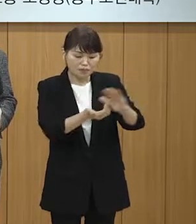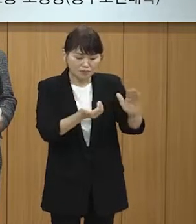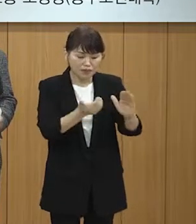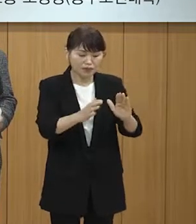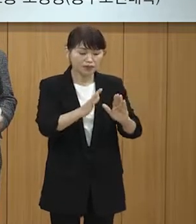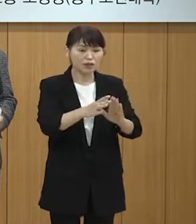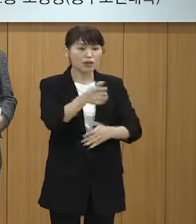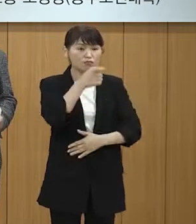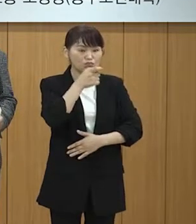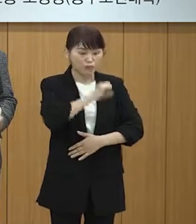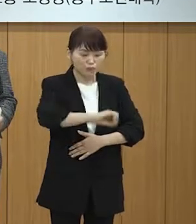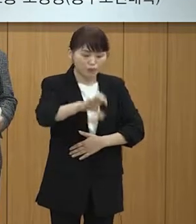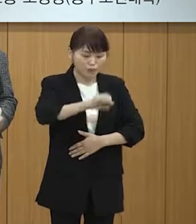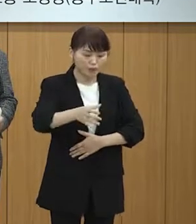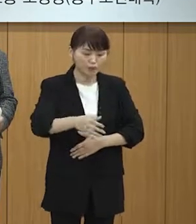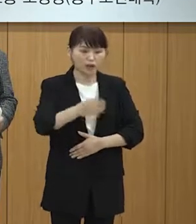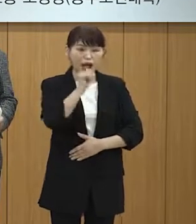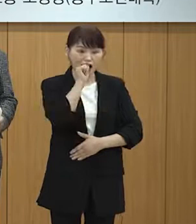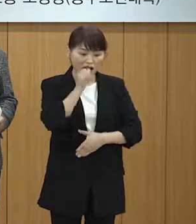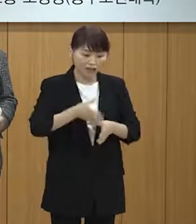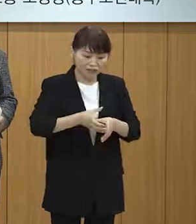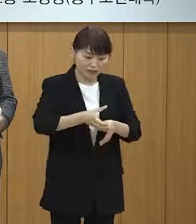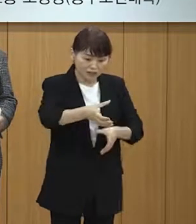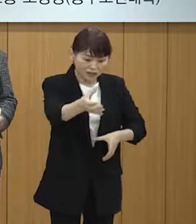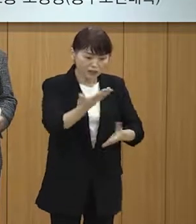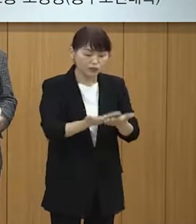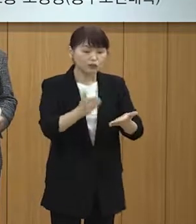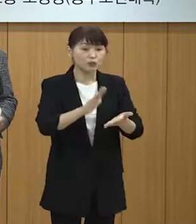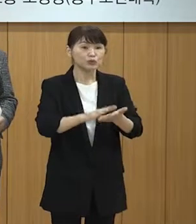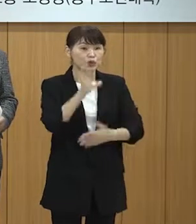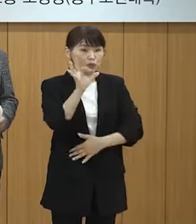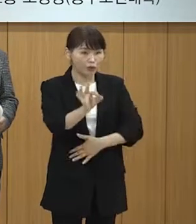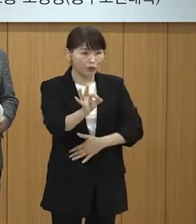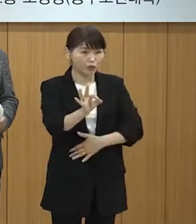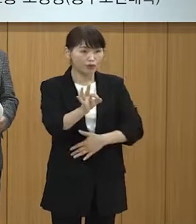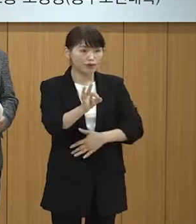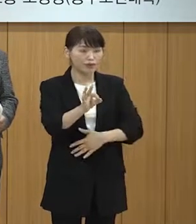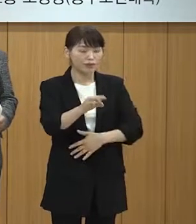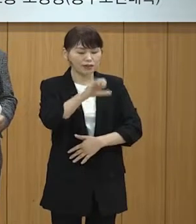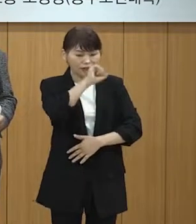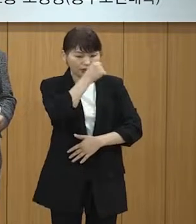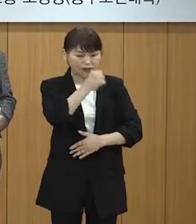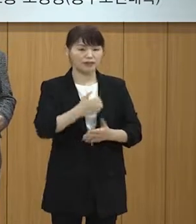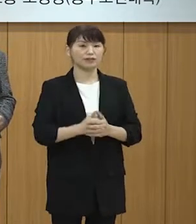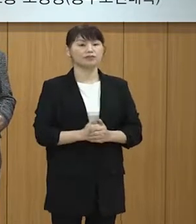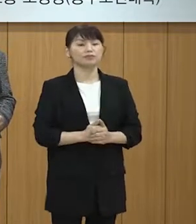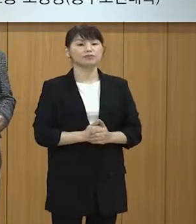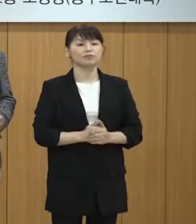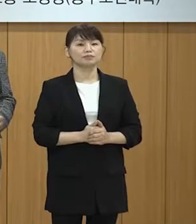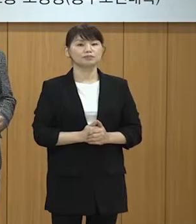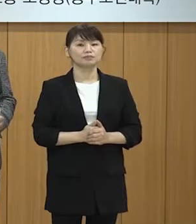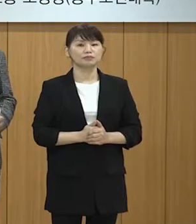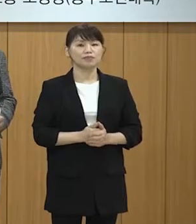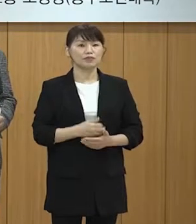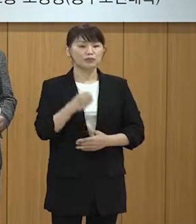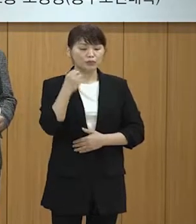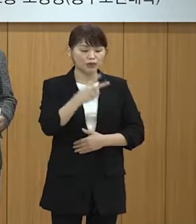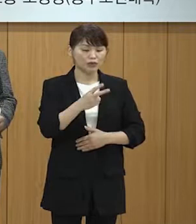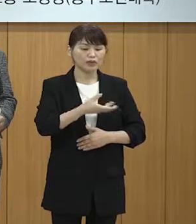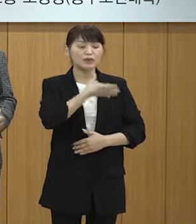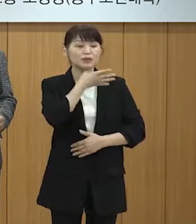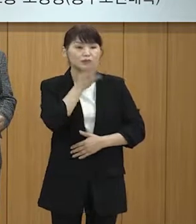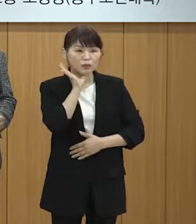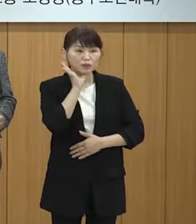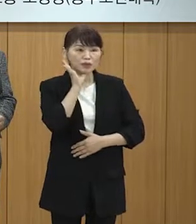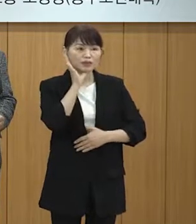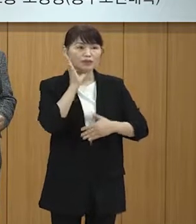개선 사업에 10억 원, 양근 1, 2 마을주차장 부지 사업에 5억 5천만 원, 마을회관 및 경로당